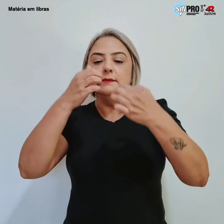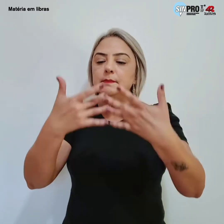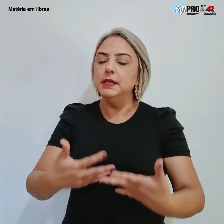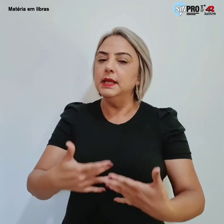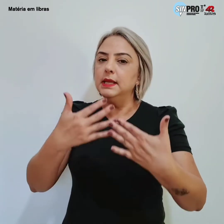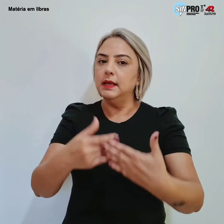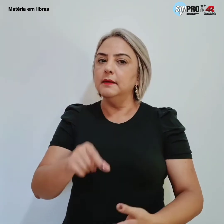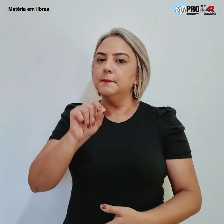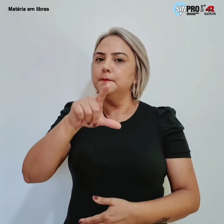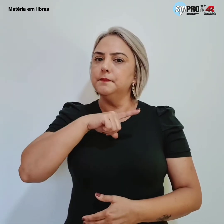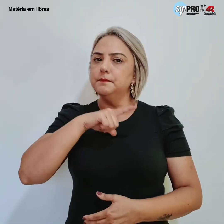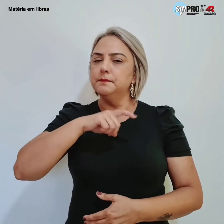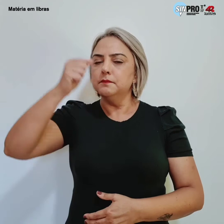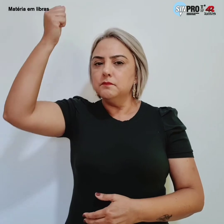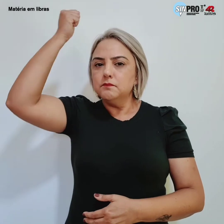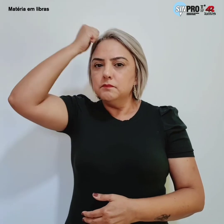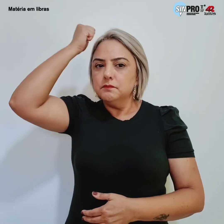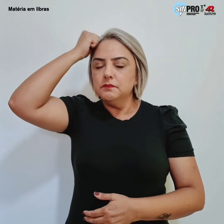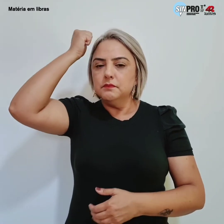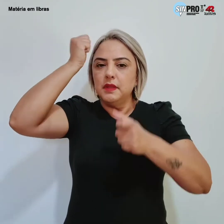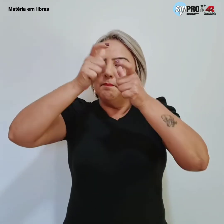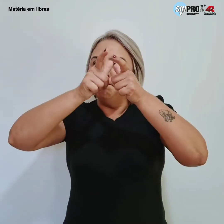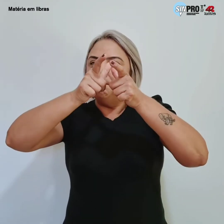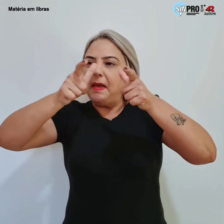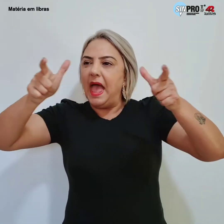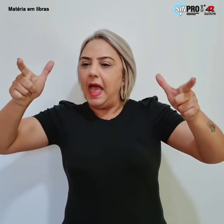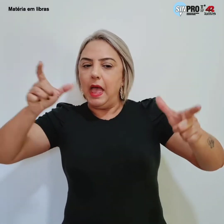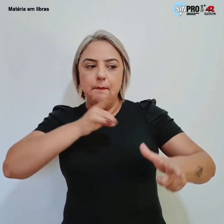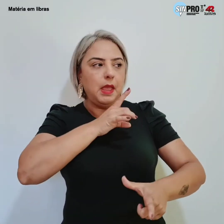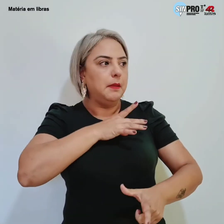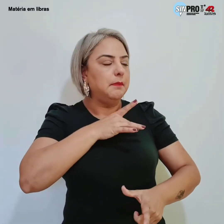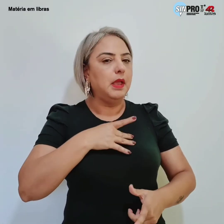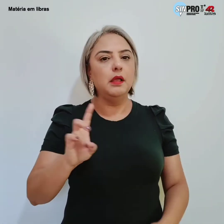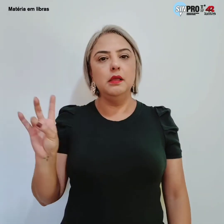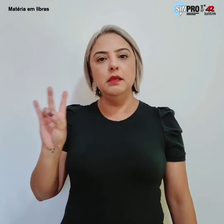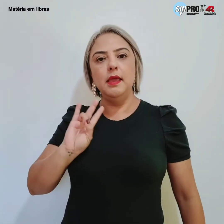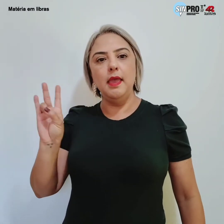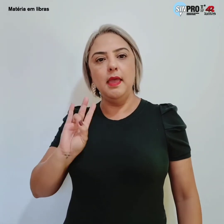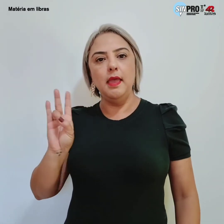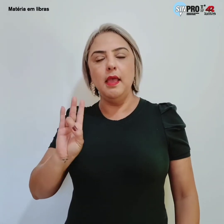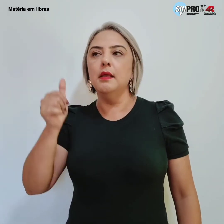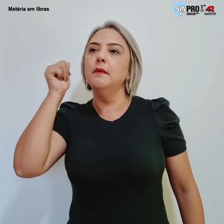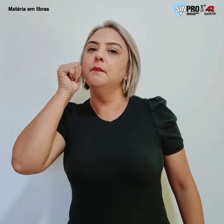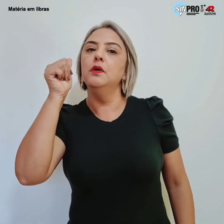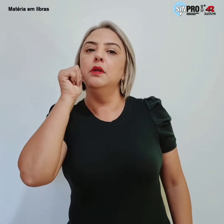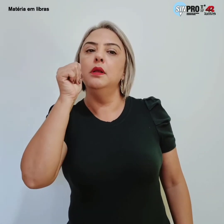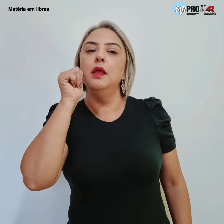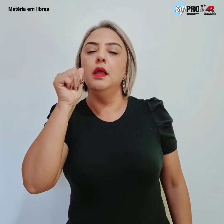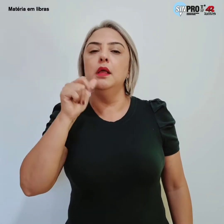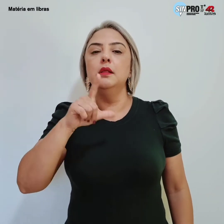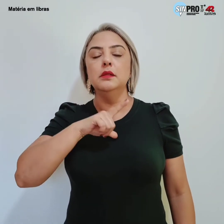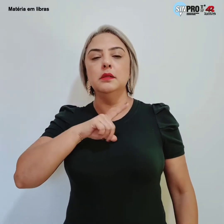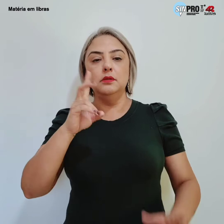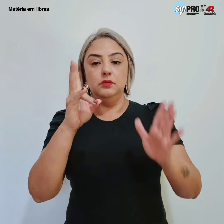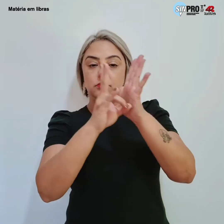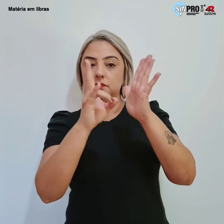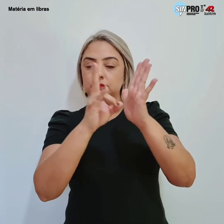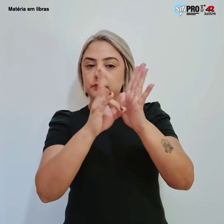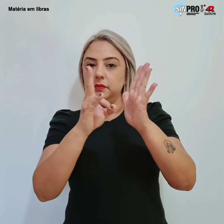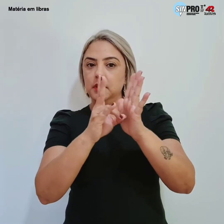Temos que explicar que existe um culpado pela ampliação do medo de ser gay, de ser mulher, de ser indígena,